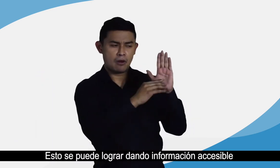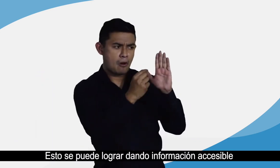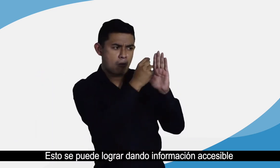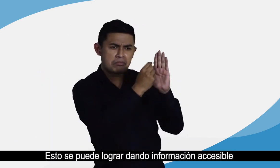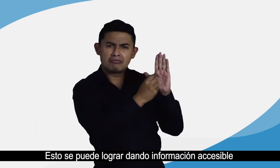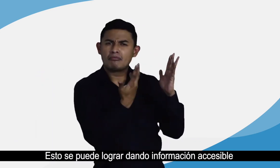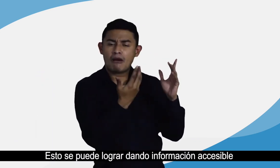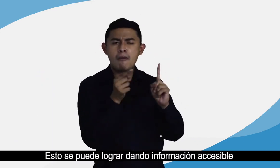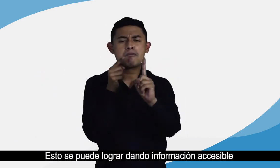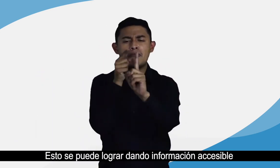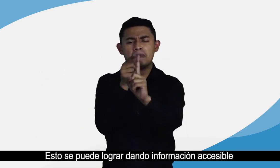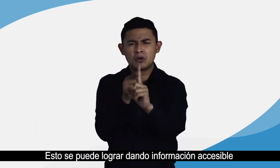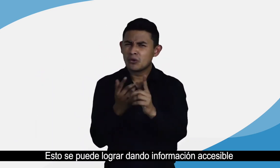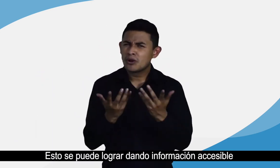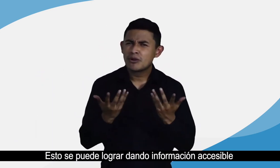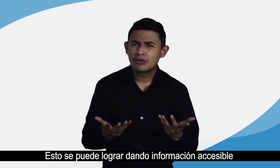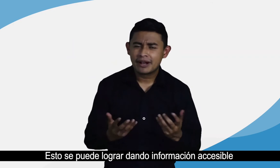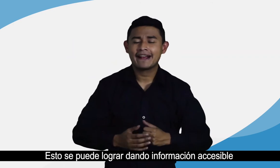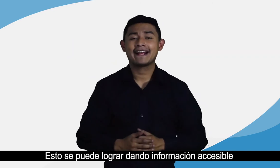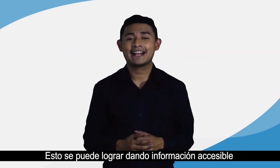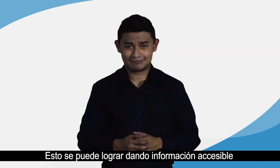Esto se puede lograr dando información accesible